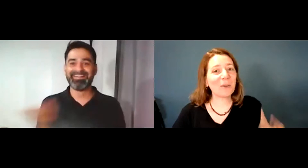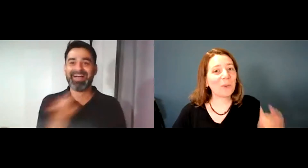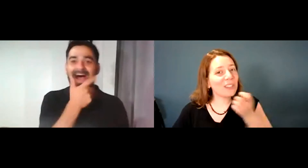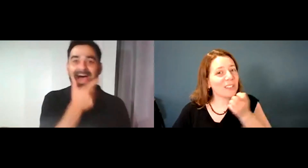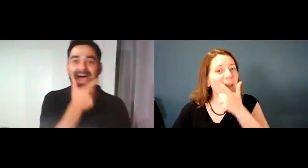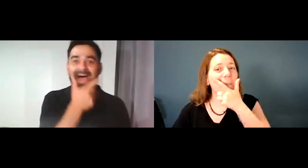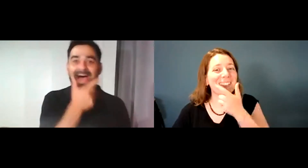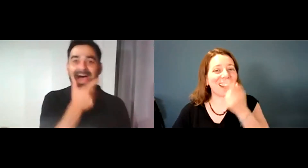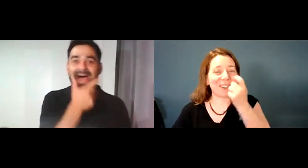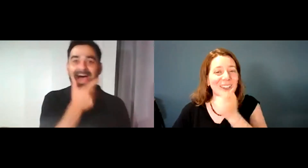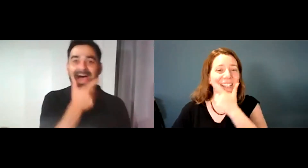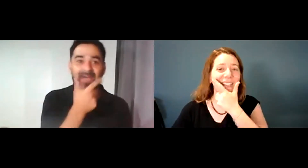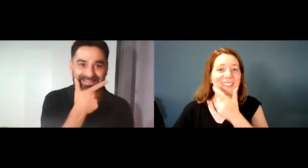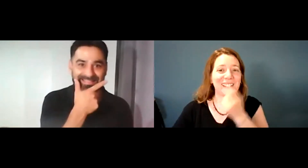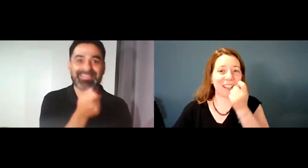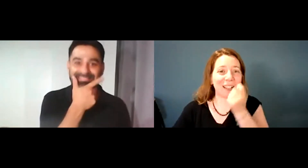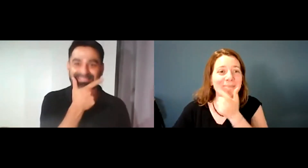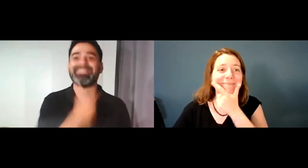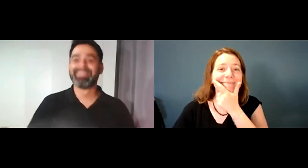encuentros siempre estás con una sonrisa.